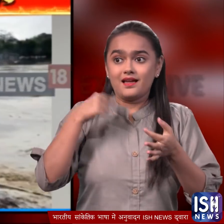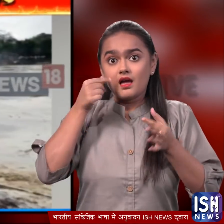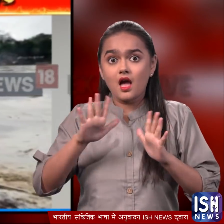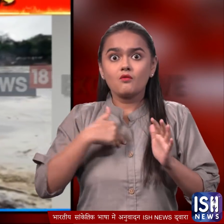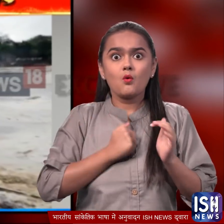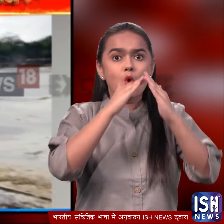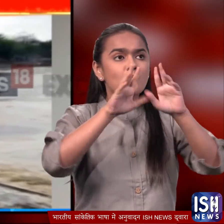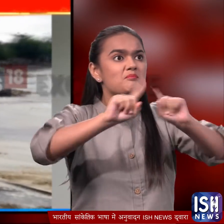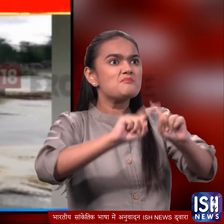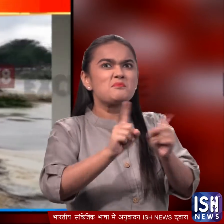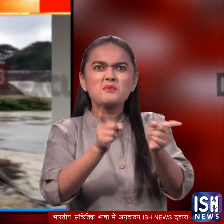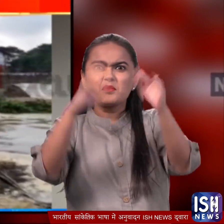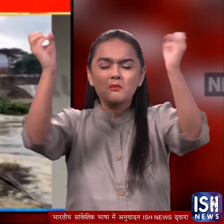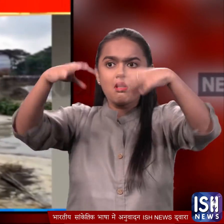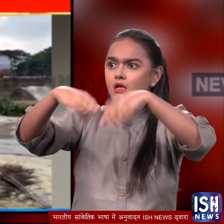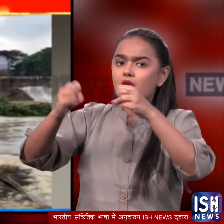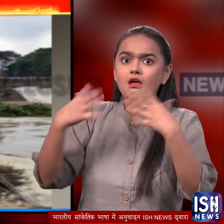गए।